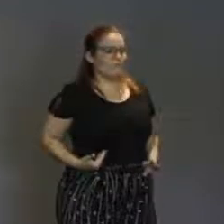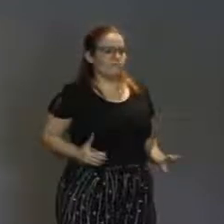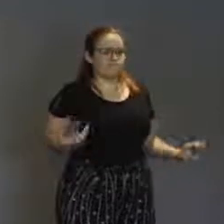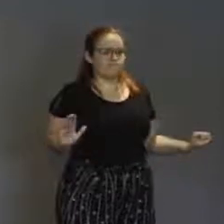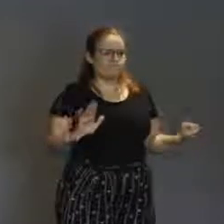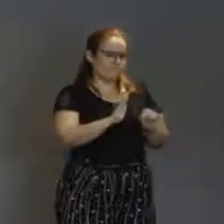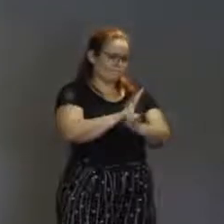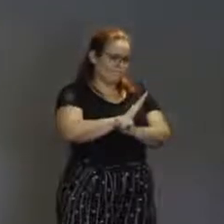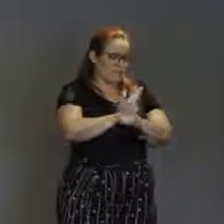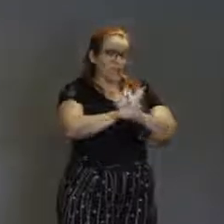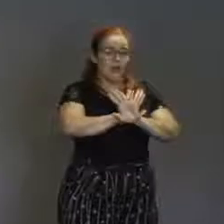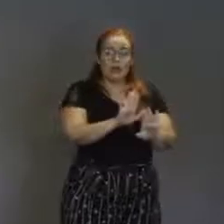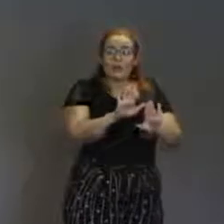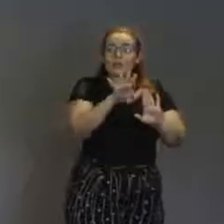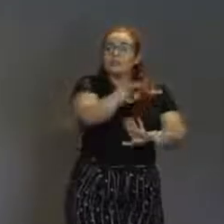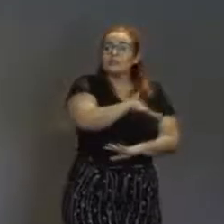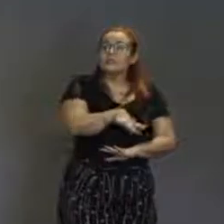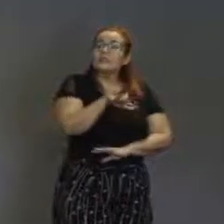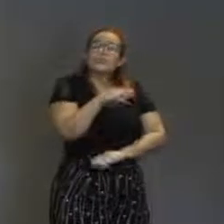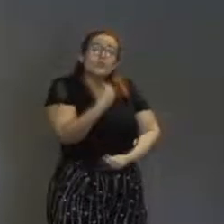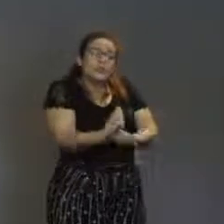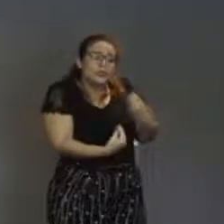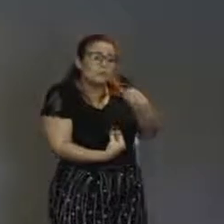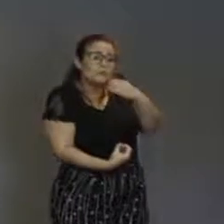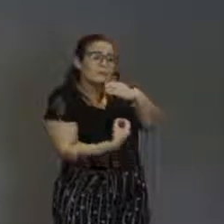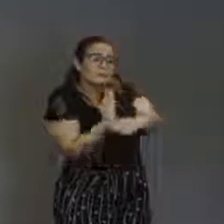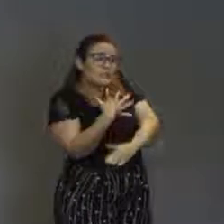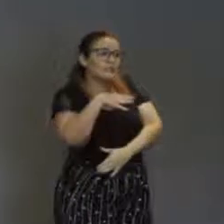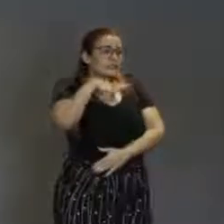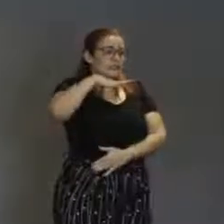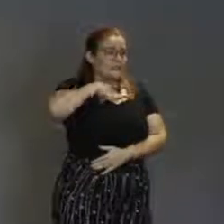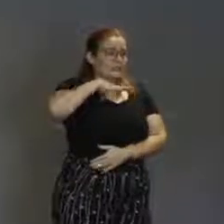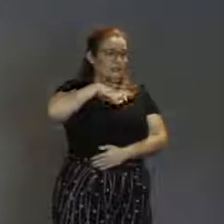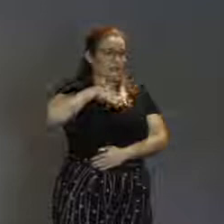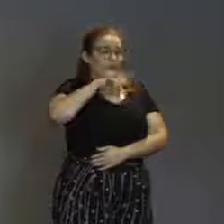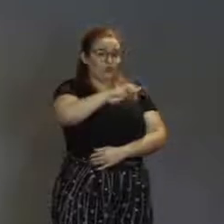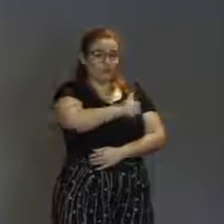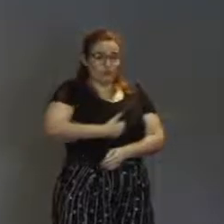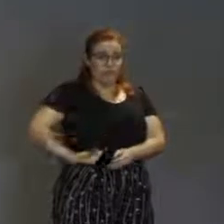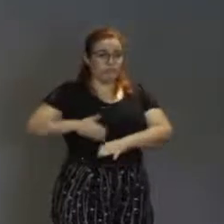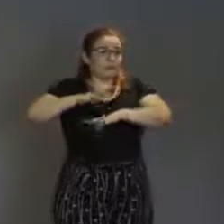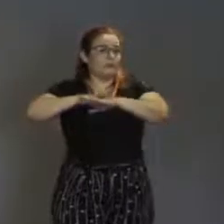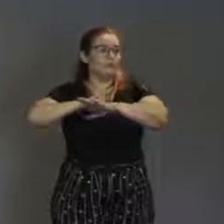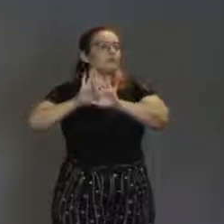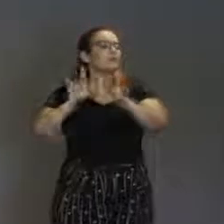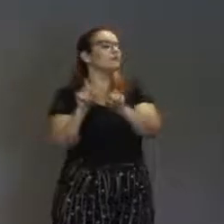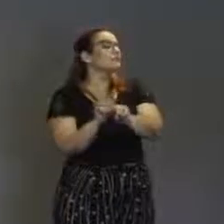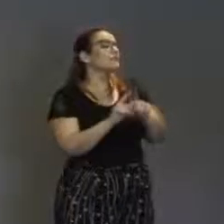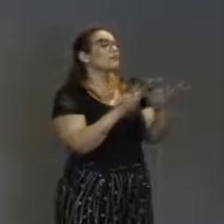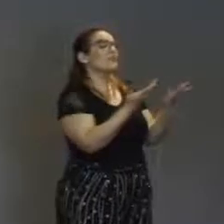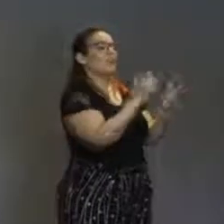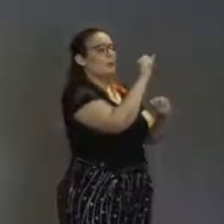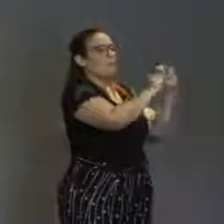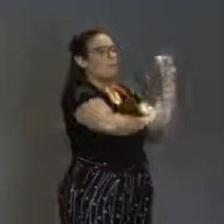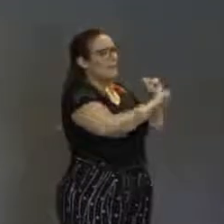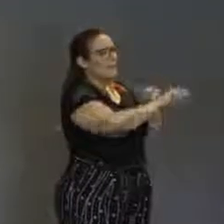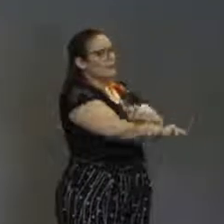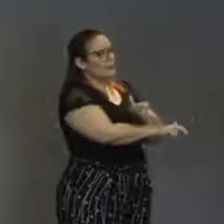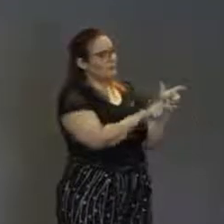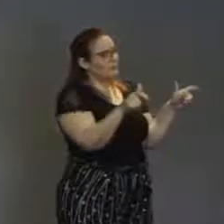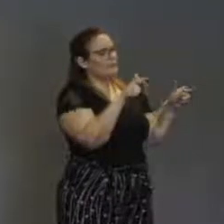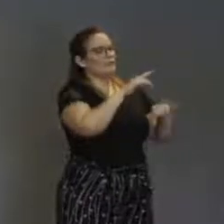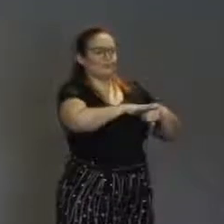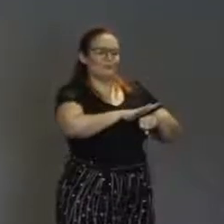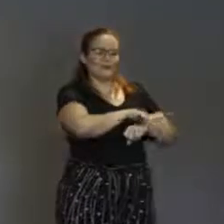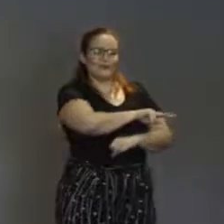Esse espaço de criação da cidade, ele é muito feito pelo governo, mas ele é muito feito também por grandes empresas, né? Aí a gente tem que pensar,